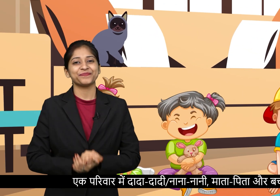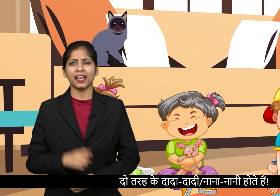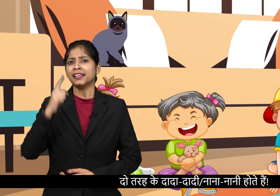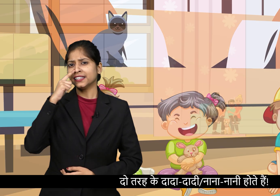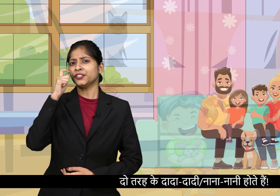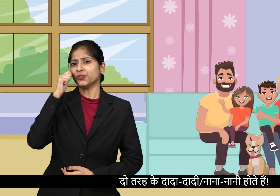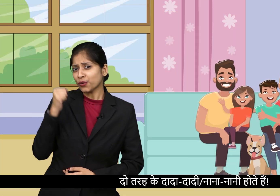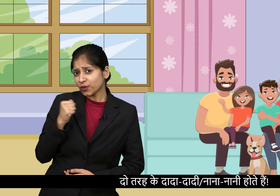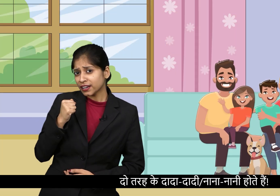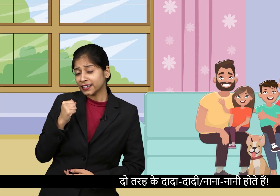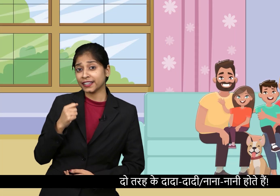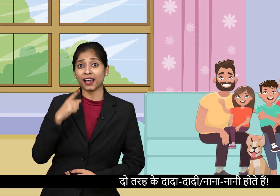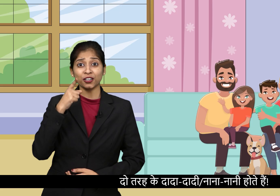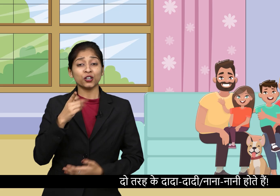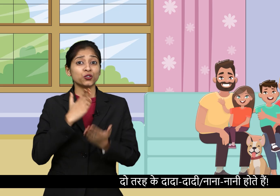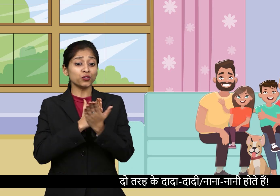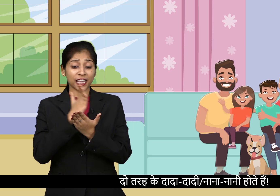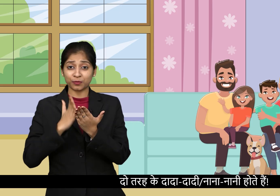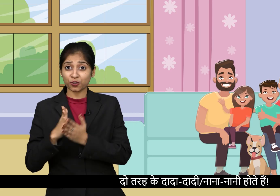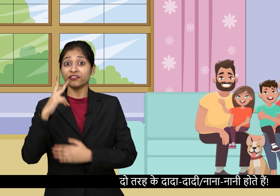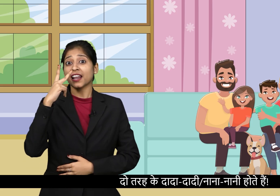दो तरह के दादा दादी और नाना नानी होते हैं।